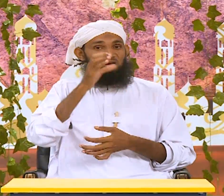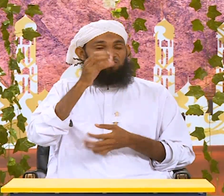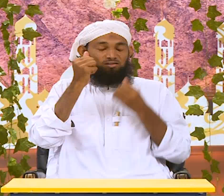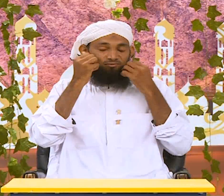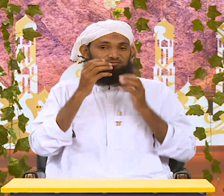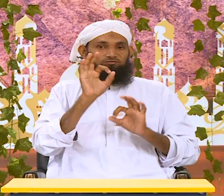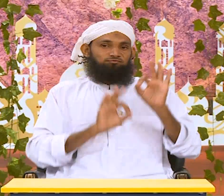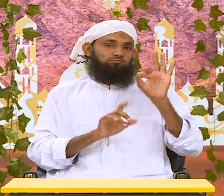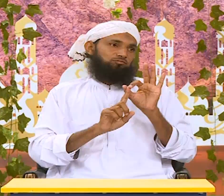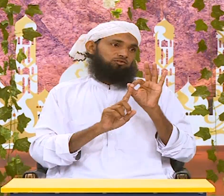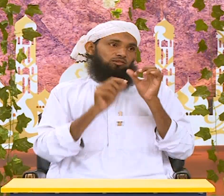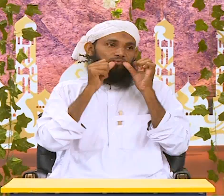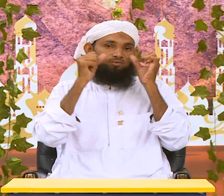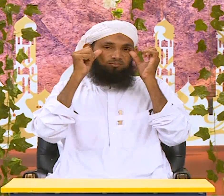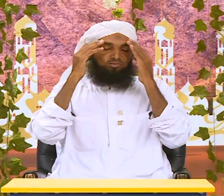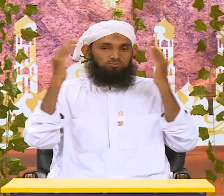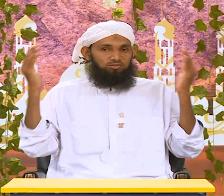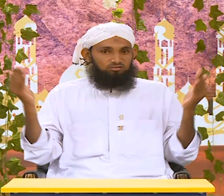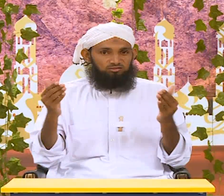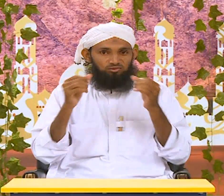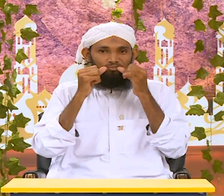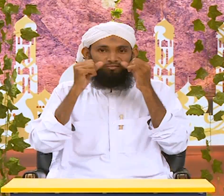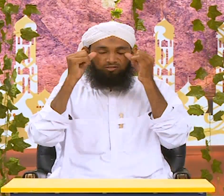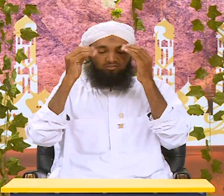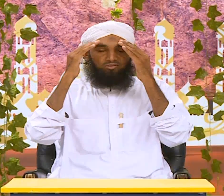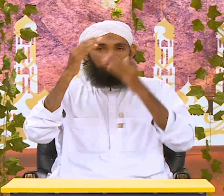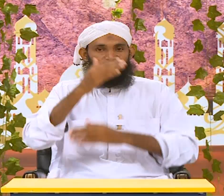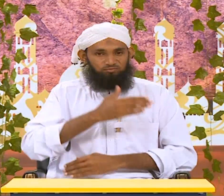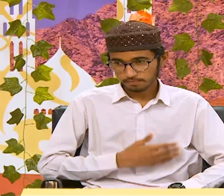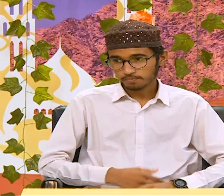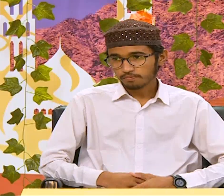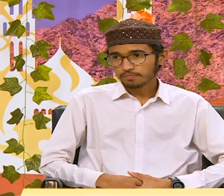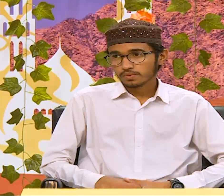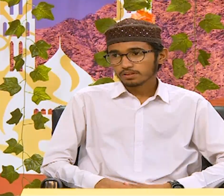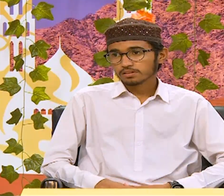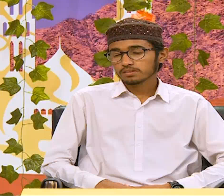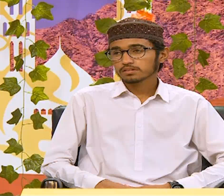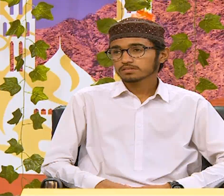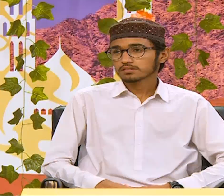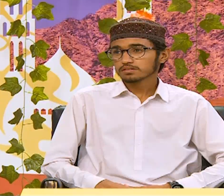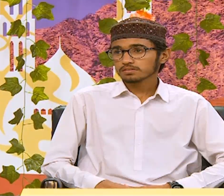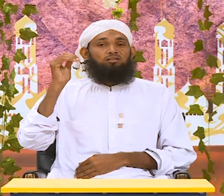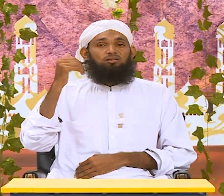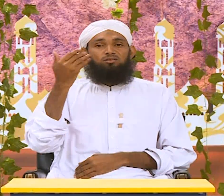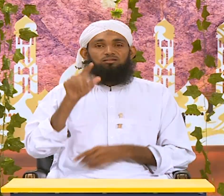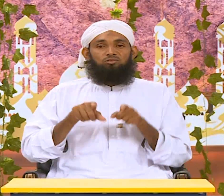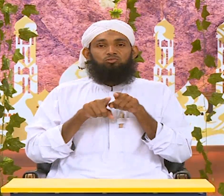صلو علی الحبیب صلی اللہ علی محمد صلی اللہ علیہ وسلم۔ زہد سنت مصطفیٰ صلی اللہ علیہ